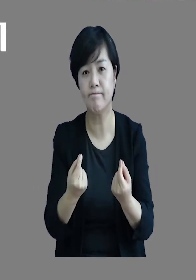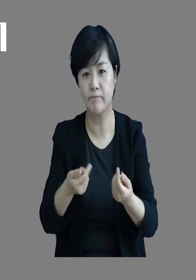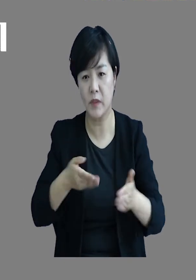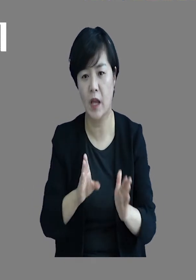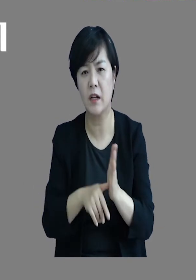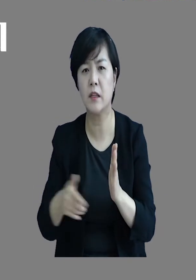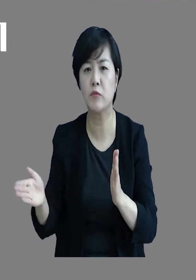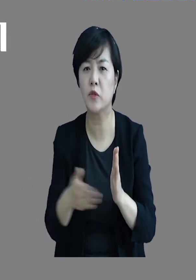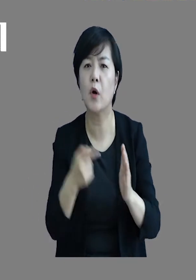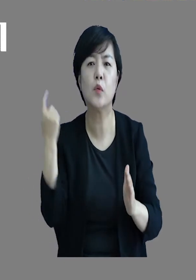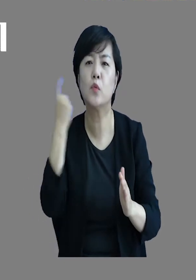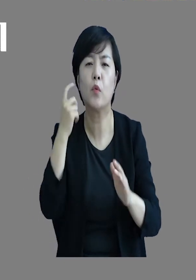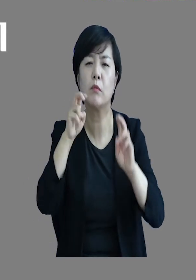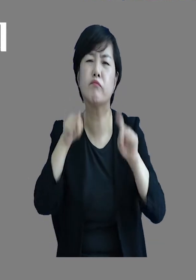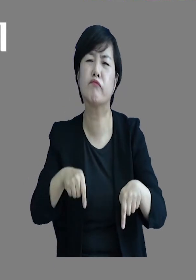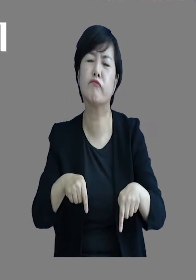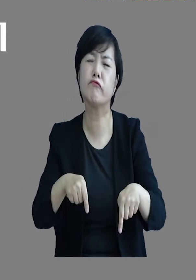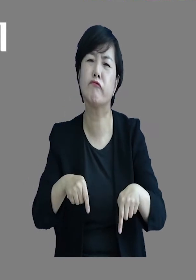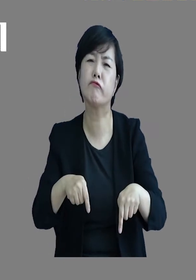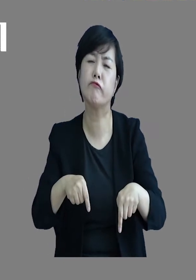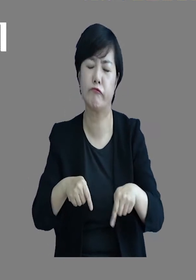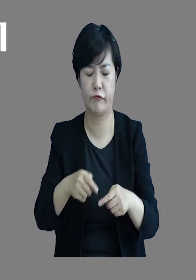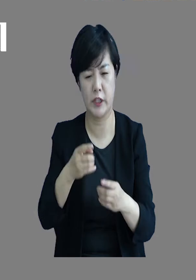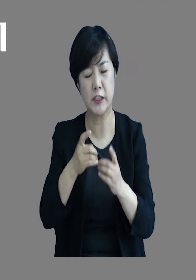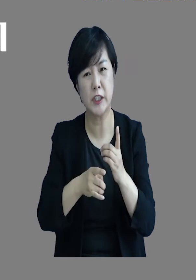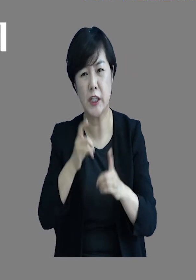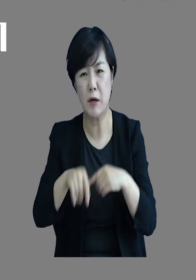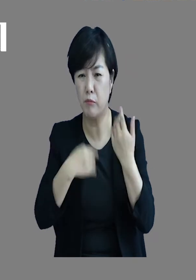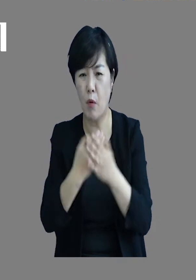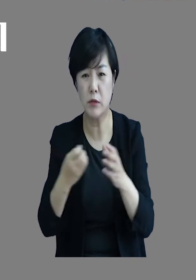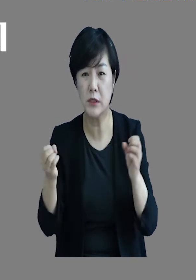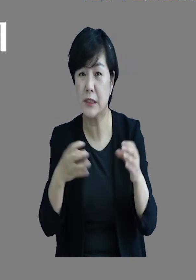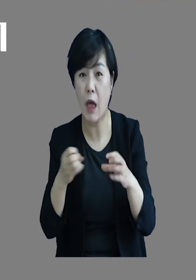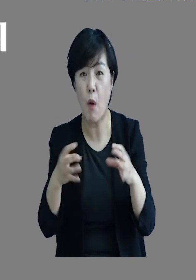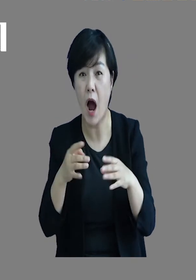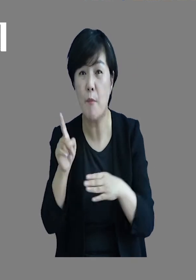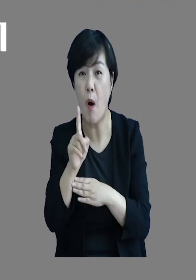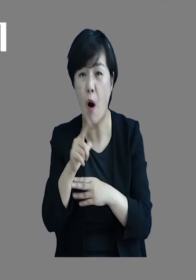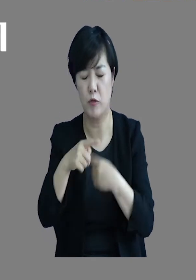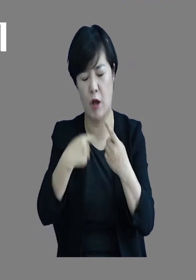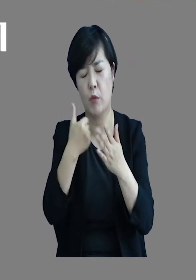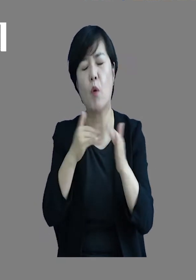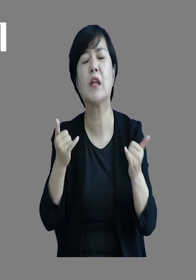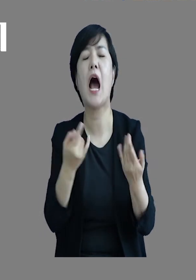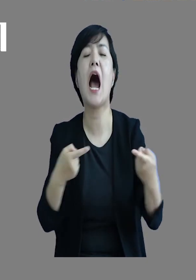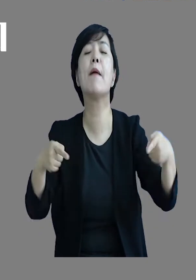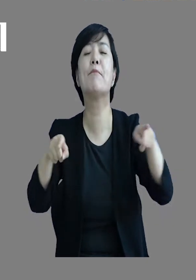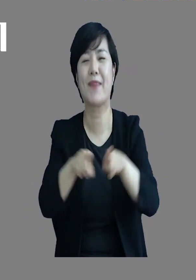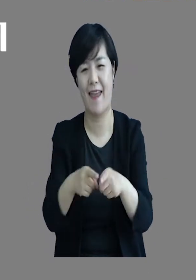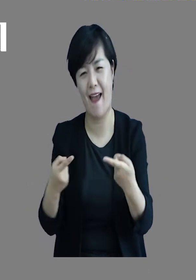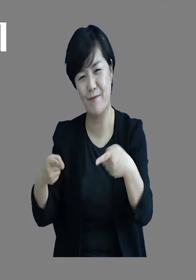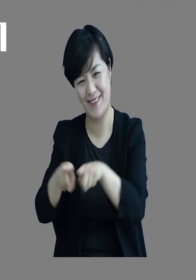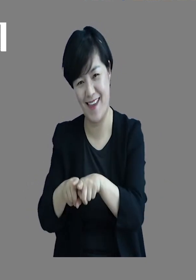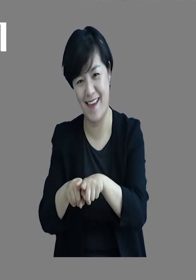태어날 때부터 소리가 없었죠. 시연 씨와의 모든 대화는 수어 통역사와 함께 했습니다.